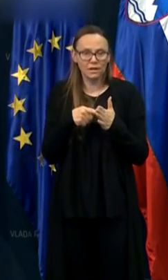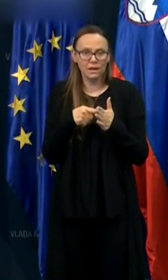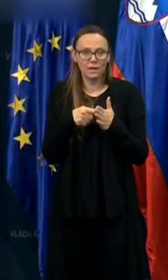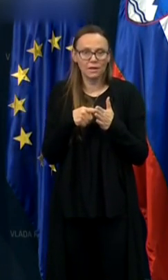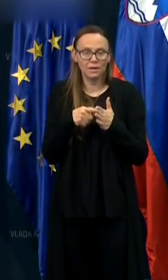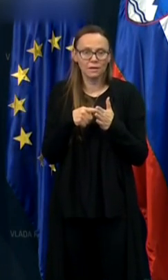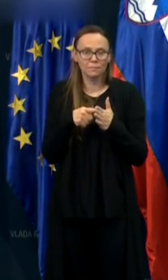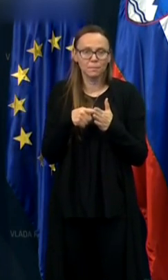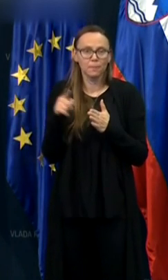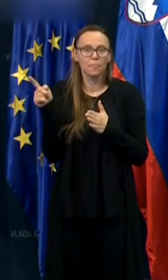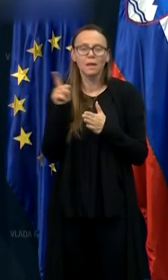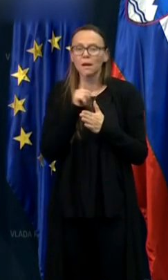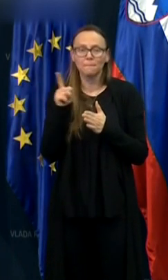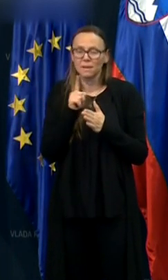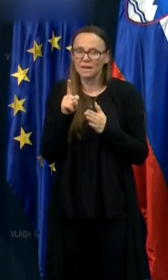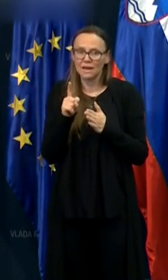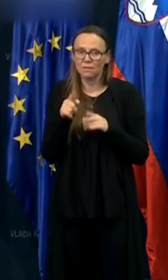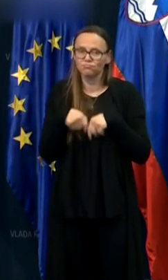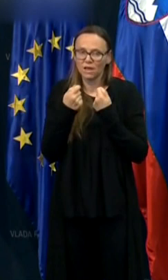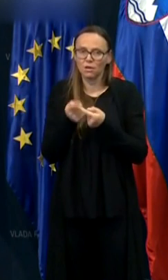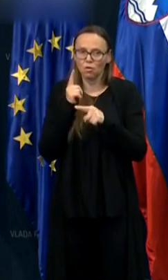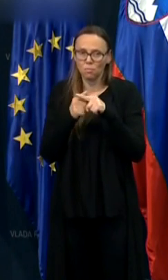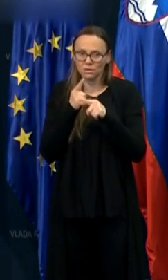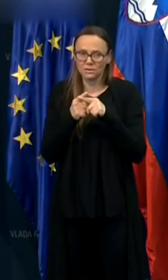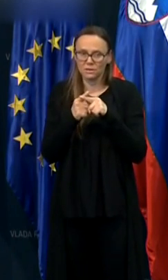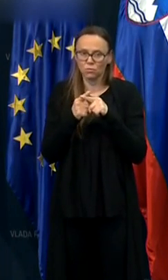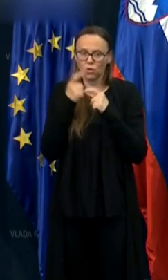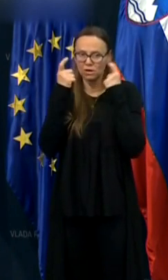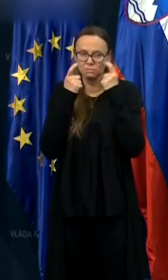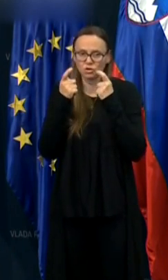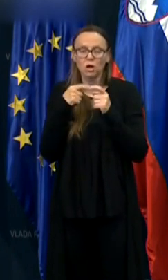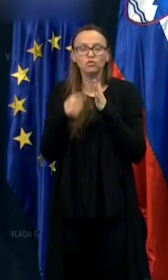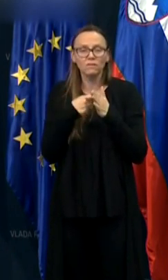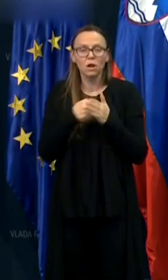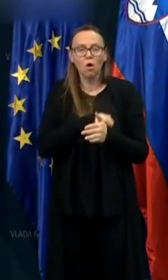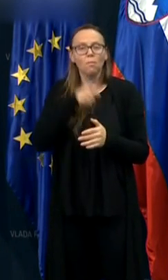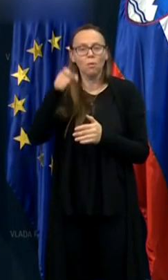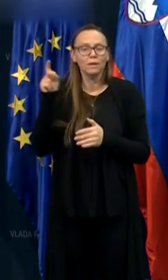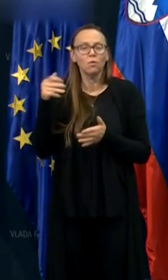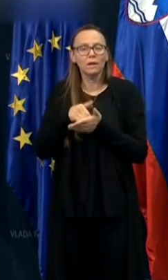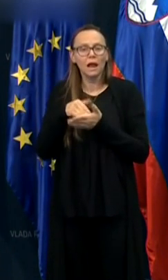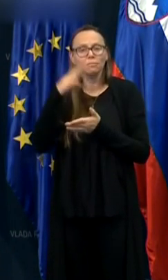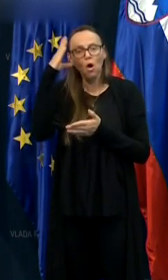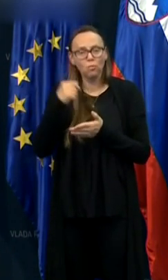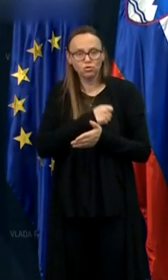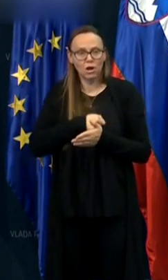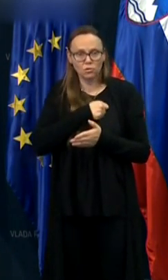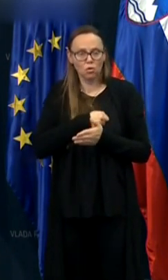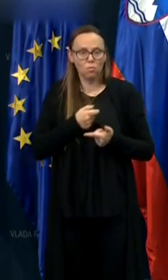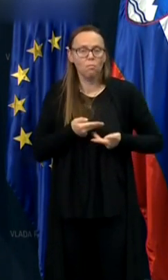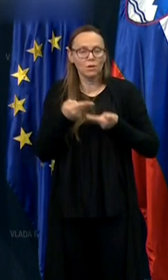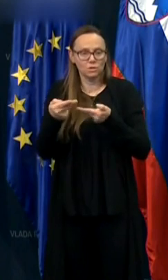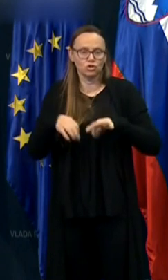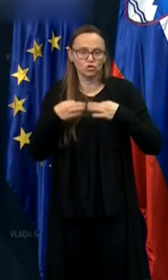vendarle nikakor ne vlivajo optimizma. Število bolnikov, ki potrebujejo običajno bolnišnično zdravljenje,